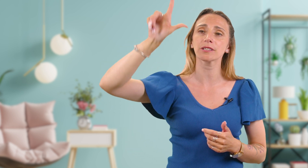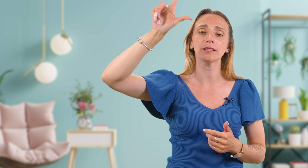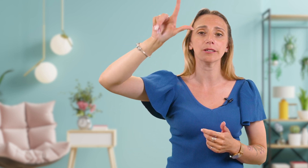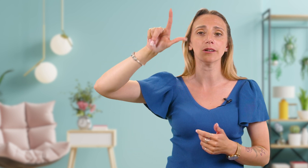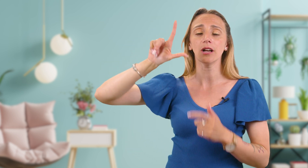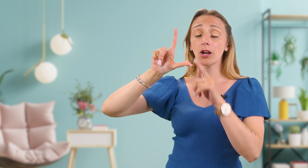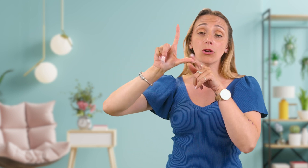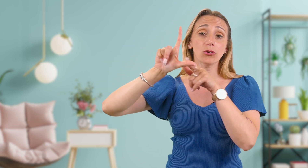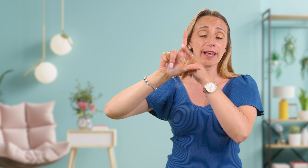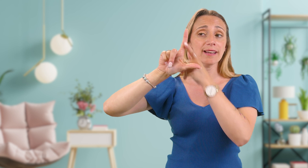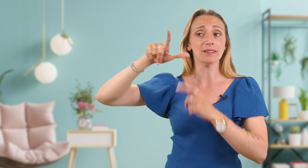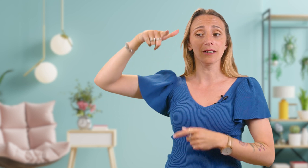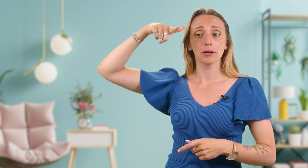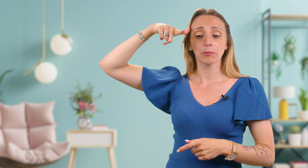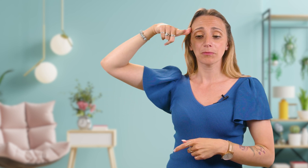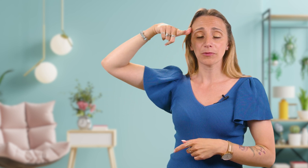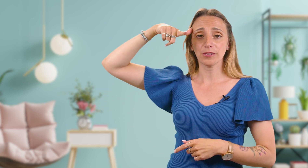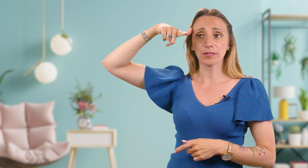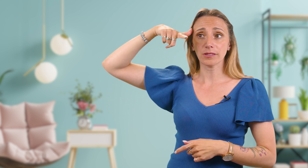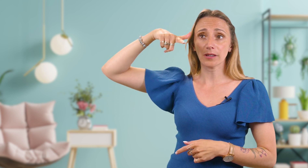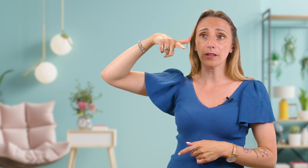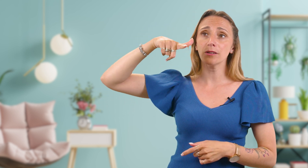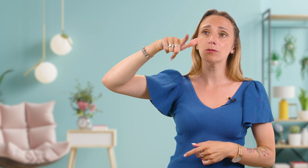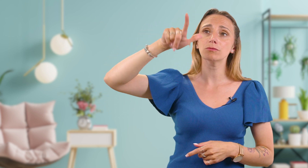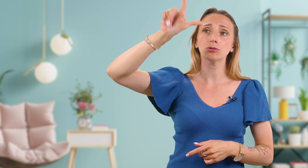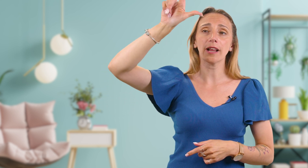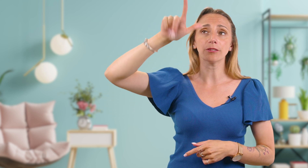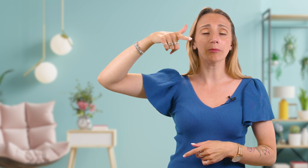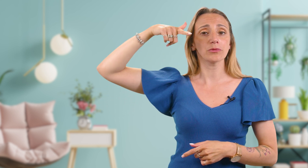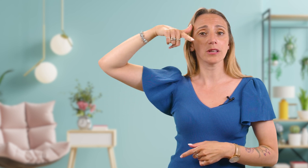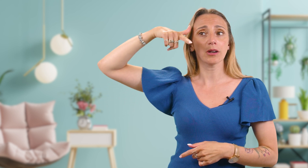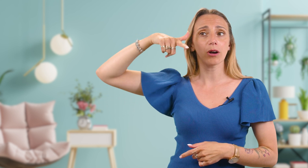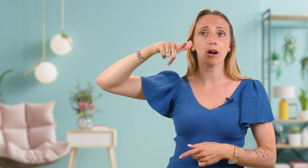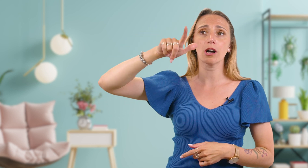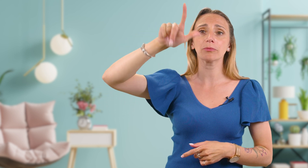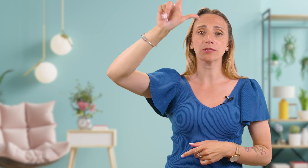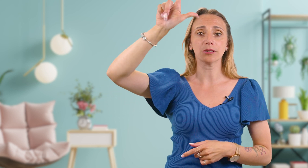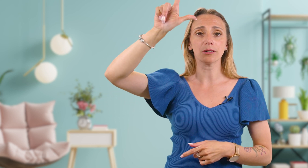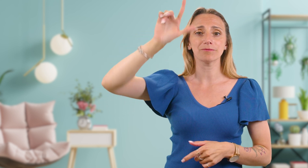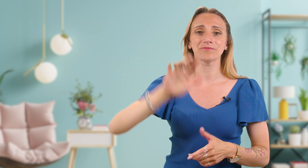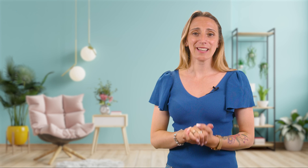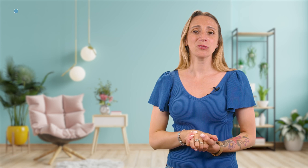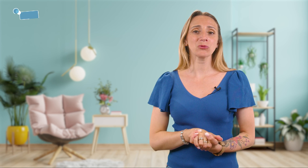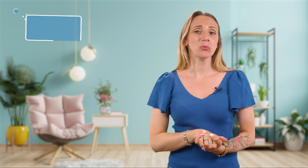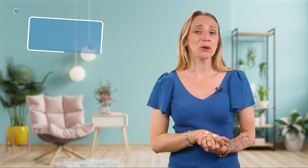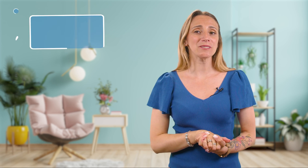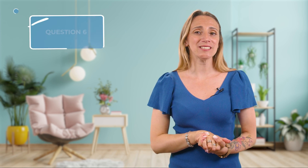qui décolle. Le L, ici, et sur la tempe, et hop, on décolle. Question numéro